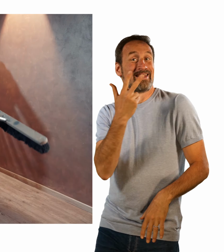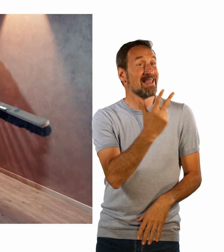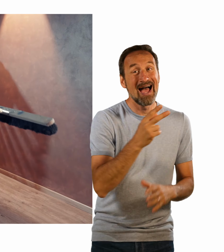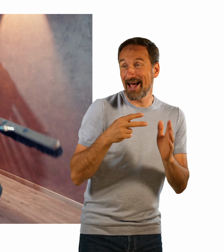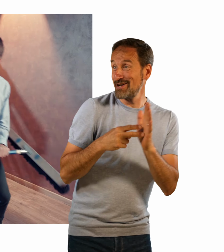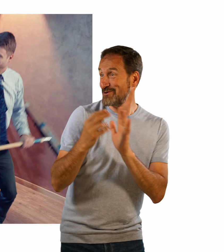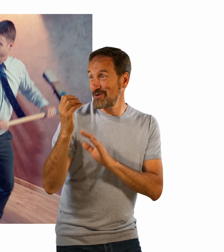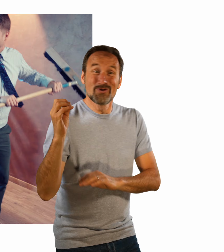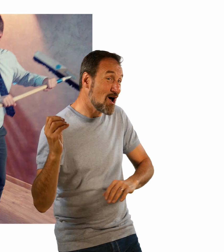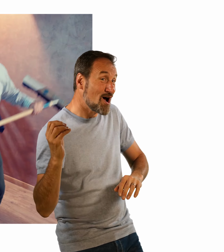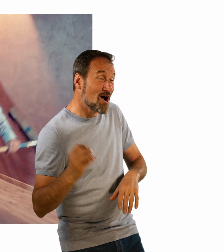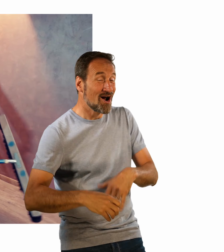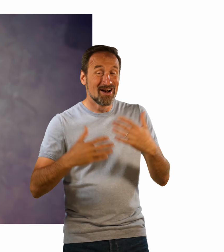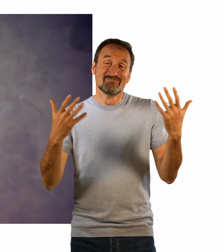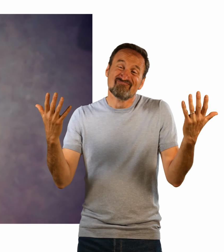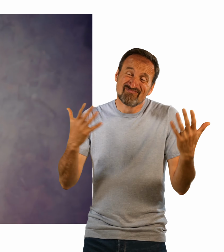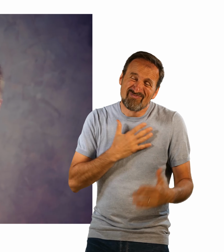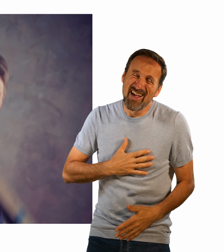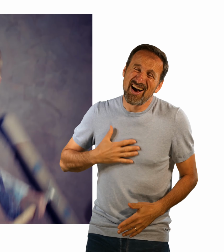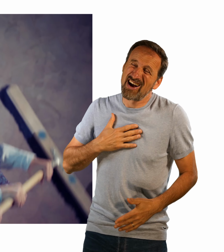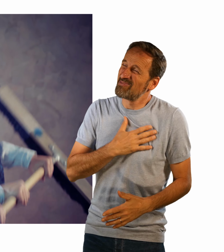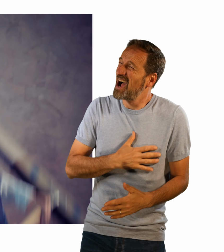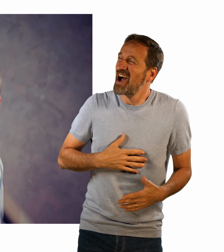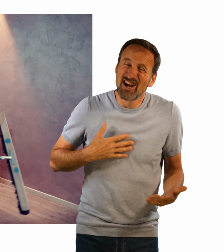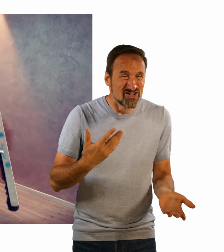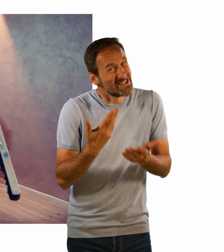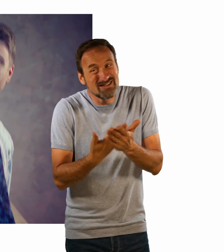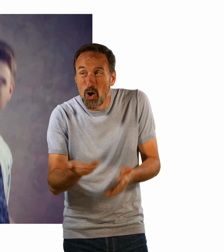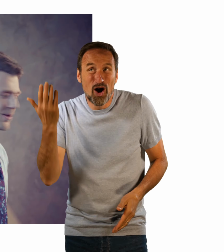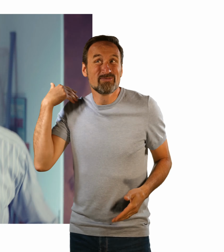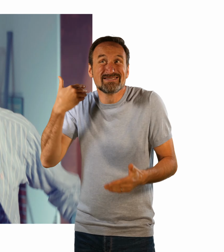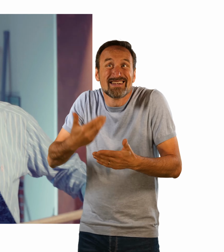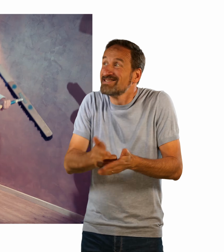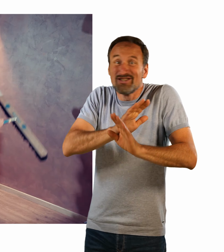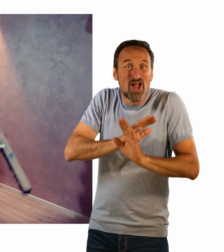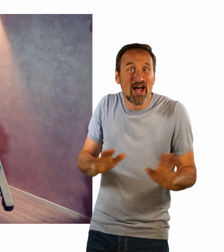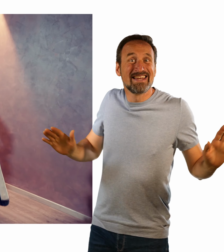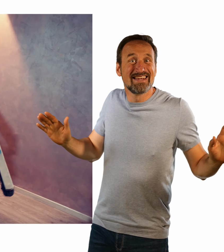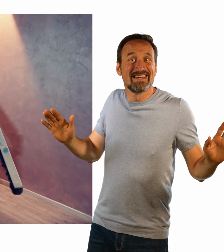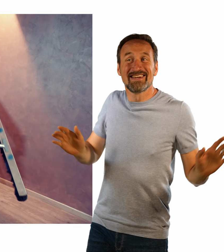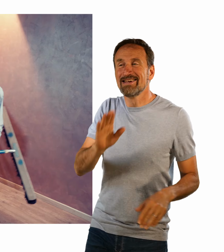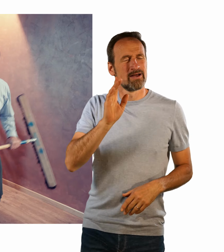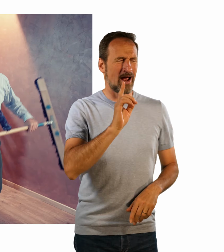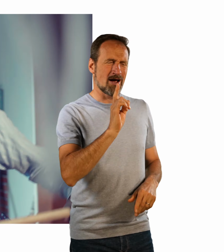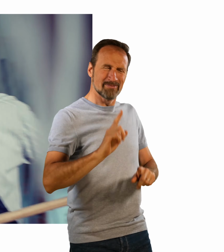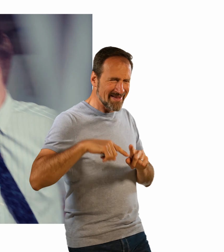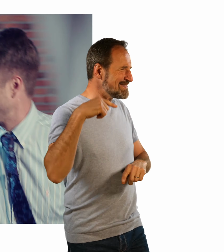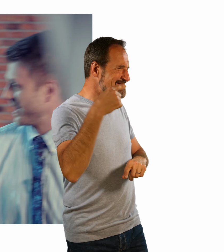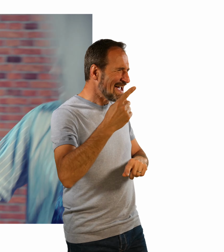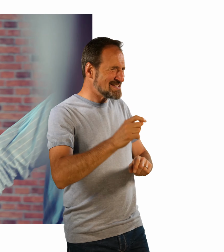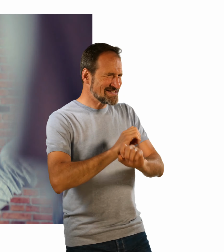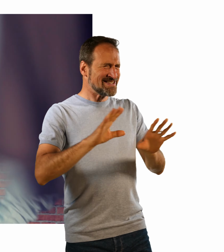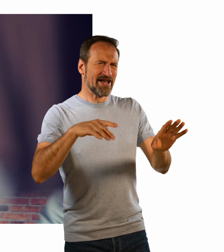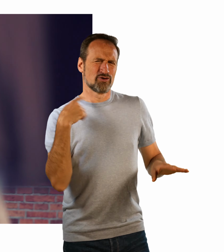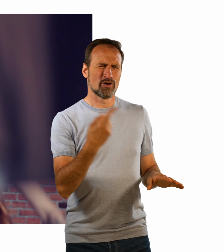3,0 ist zwar eine große Blamage, die wir so auch noch nie hatten, aber die nächste